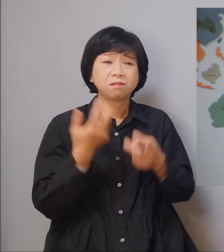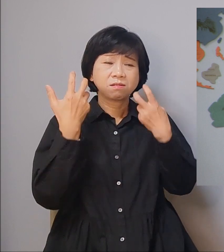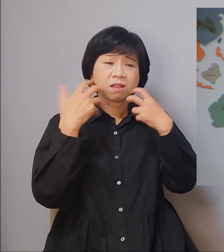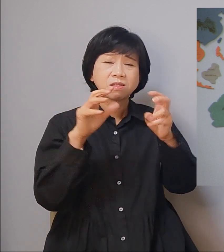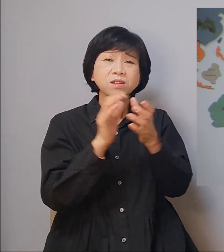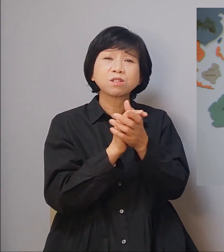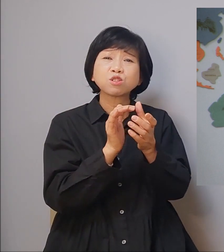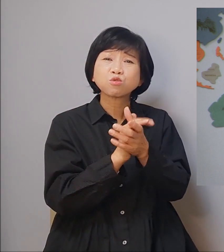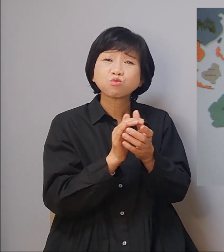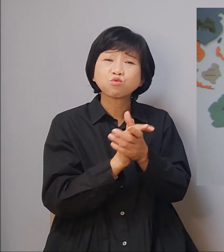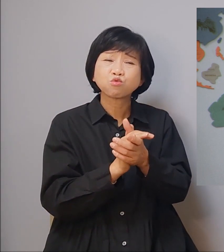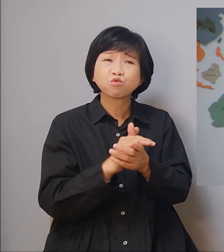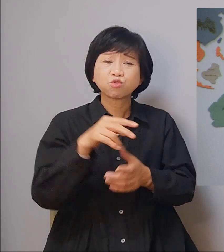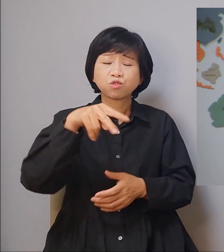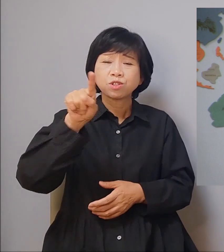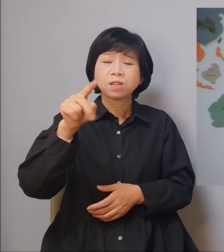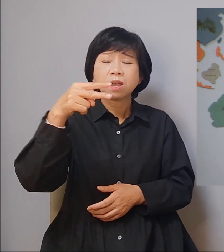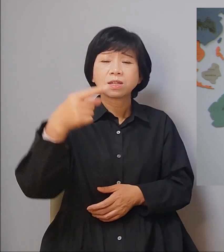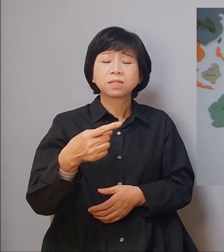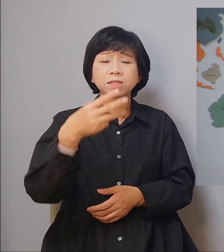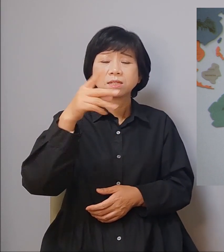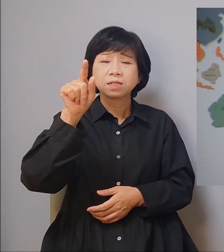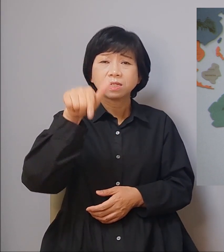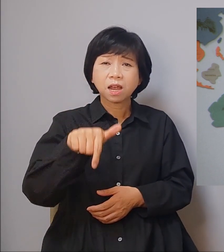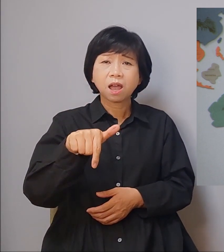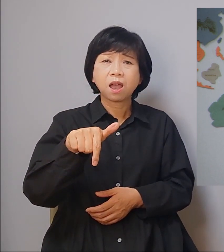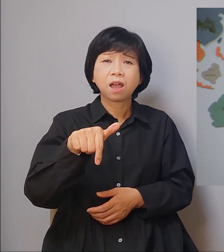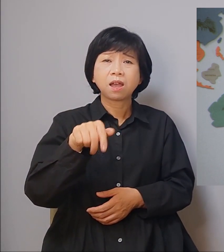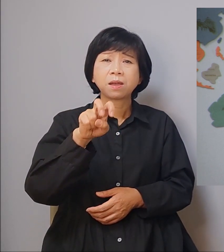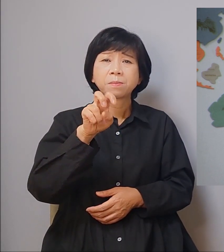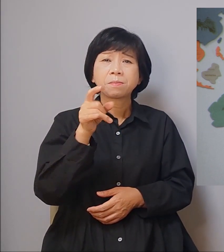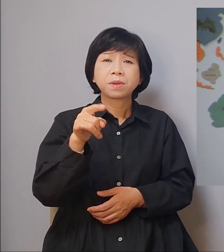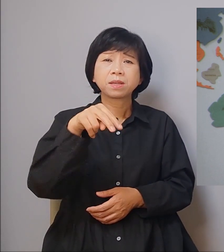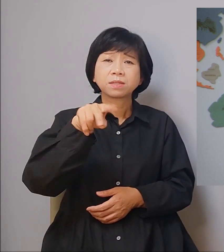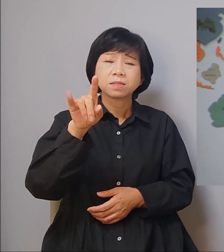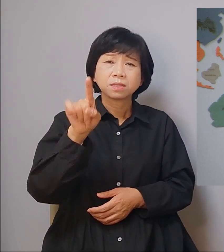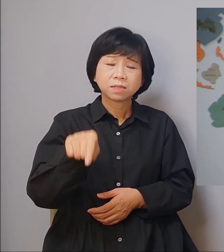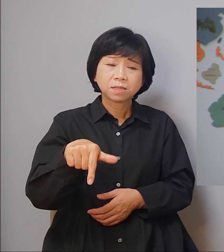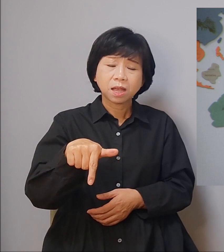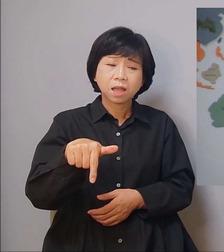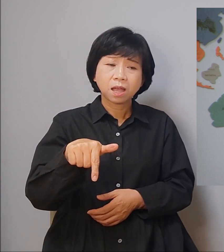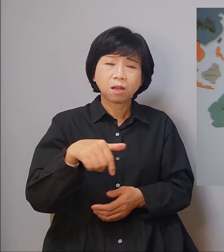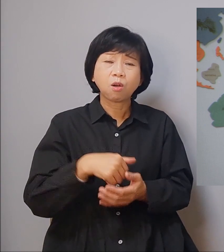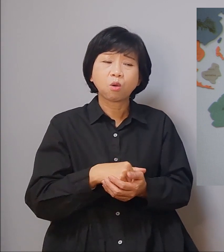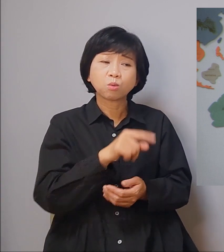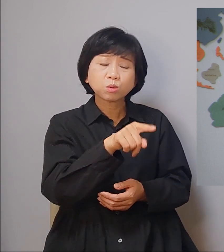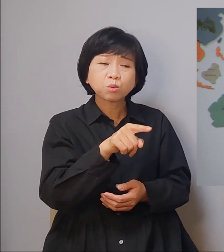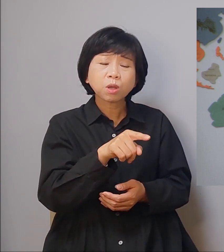하시지 않습니다. 그 대신 풀무불 속에서 그들과 하나님이 함께해